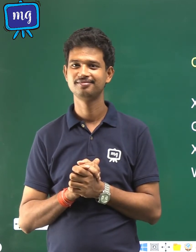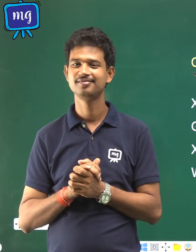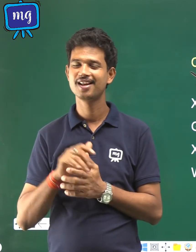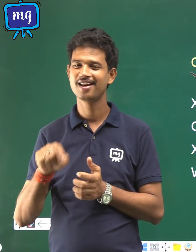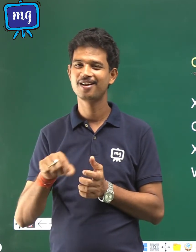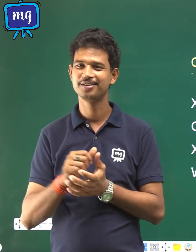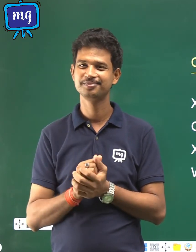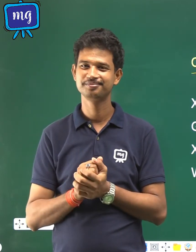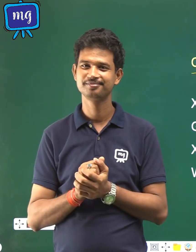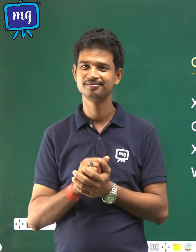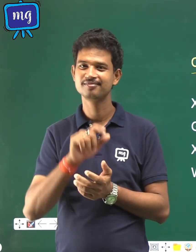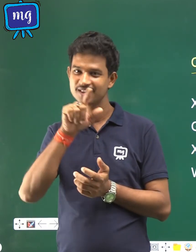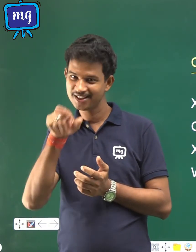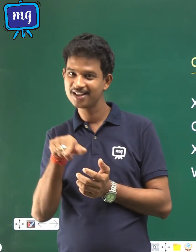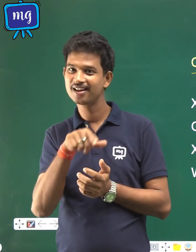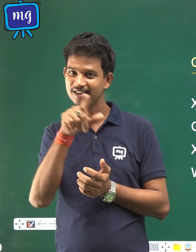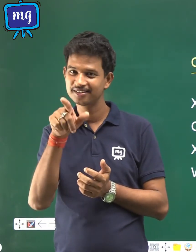Now circle